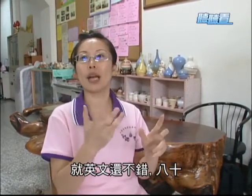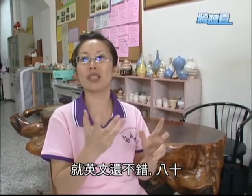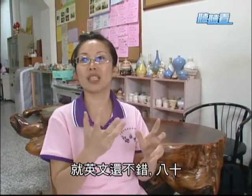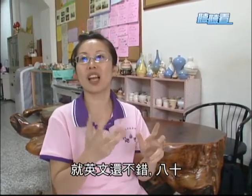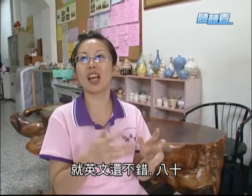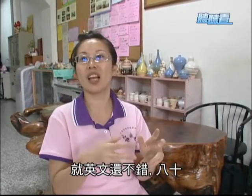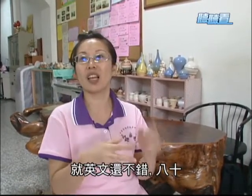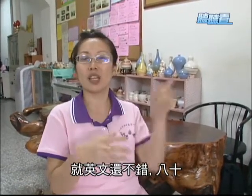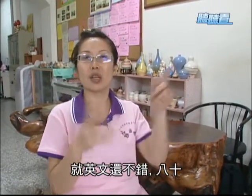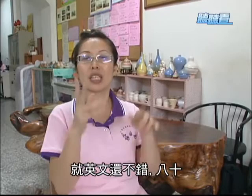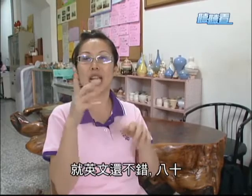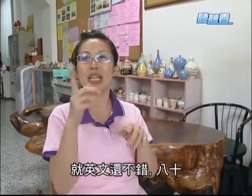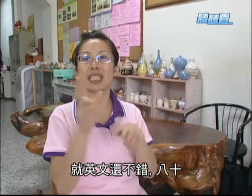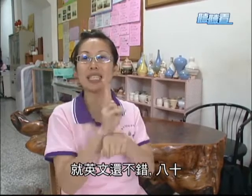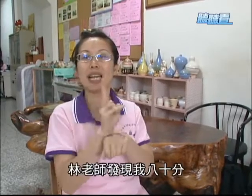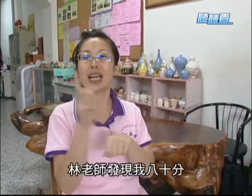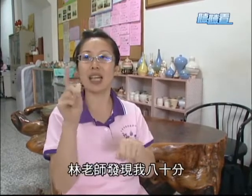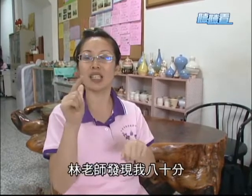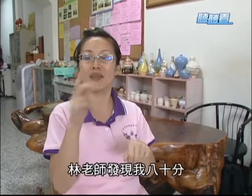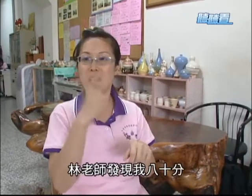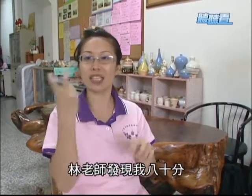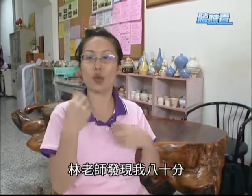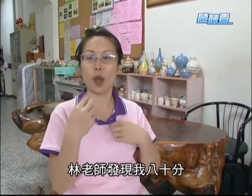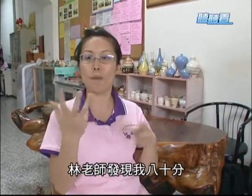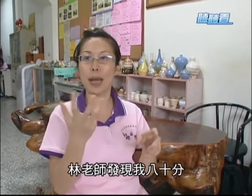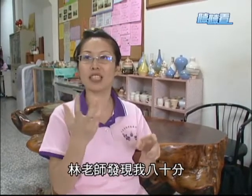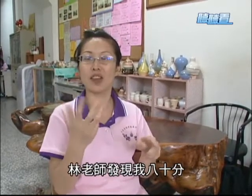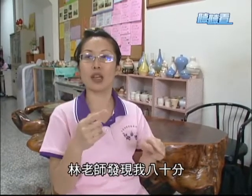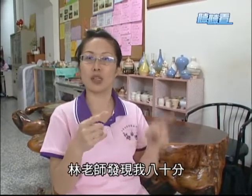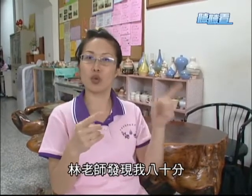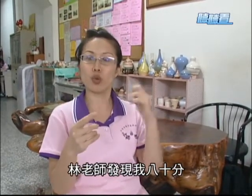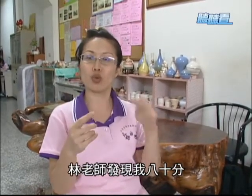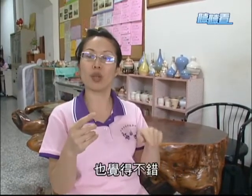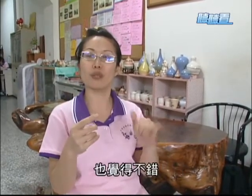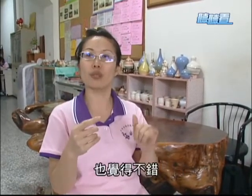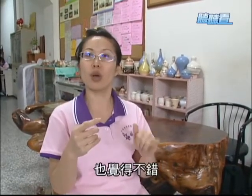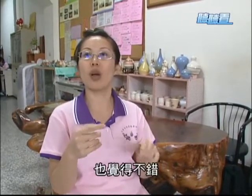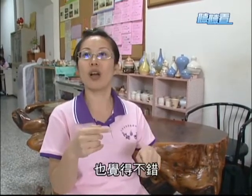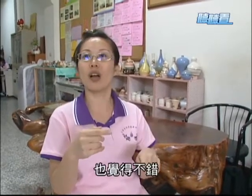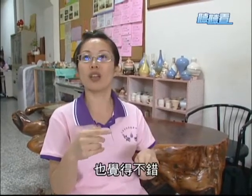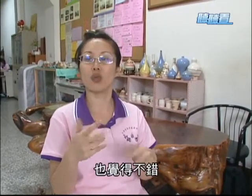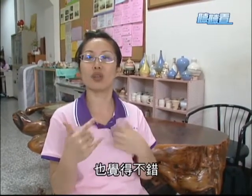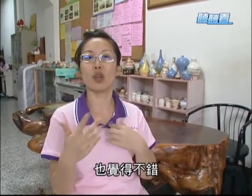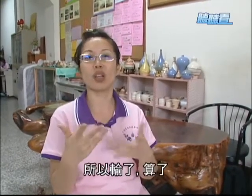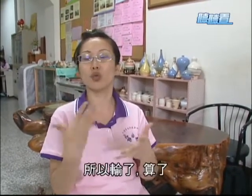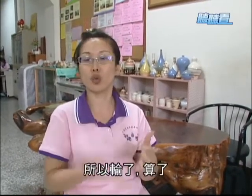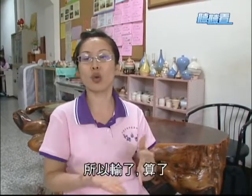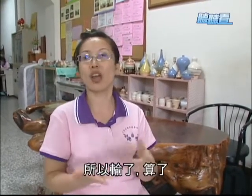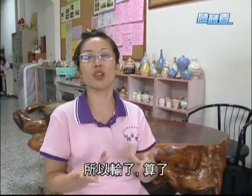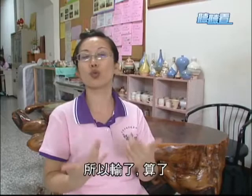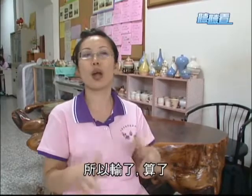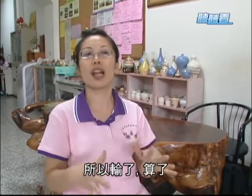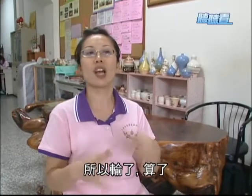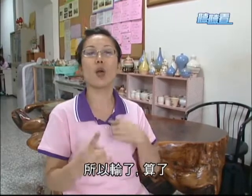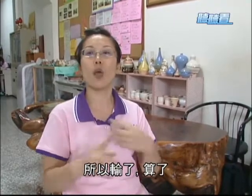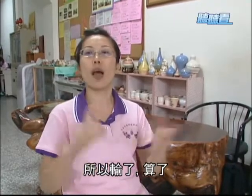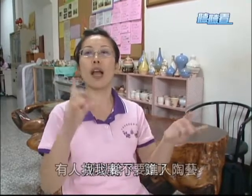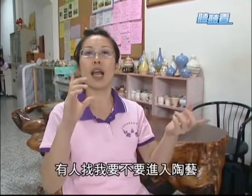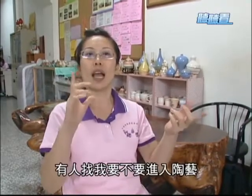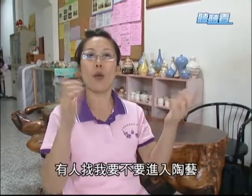级，你老师班级我班的，我做的不错。所以输了，赚了，是吧？